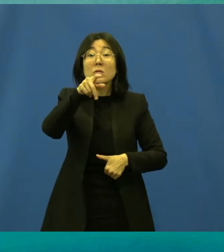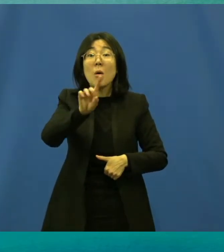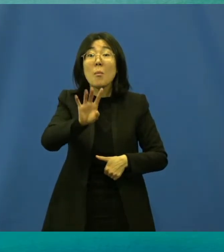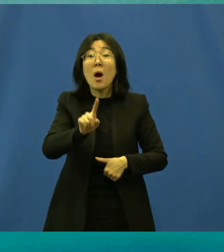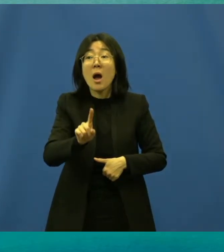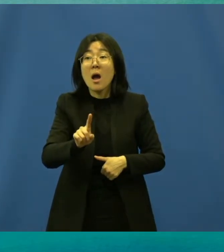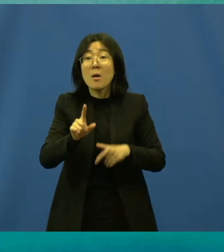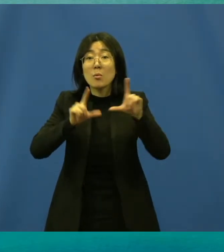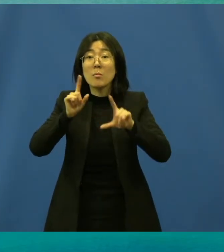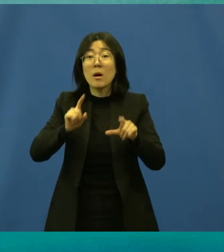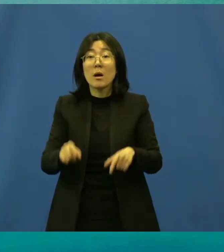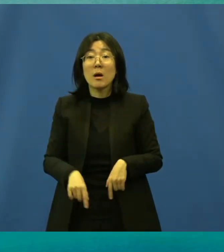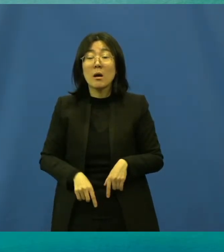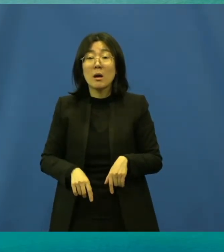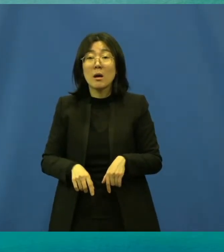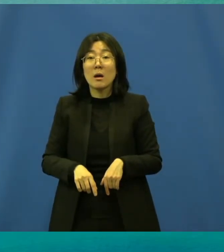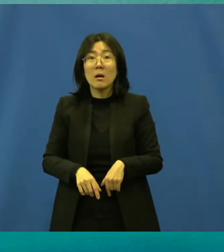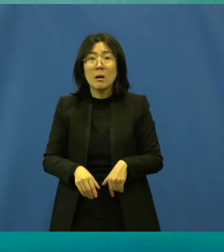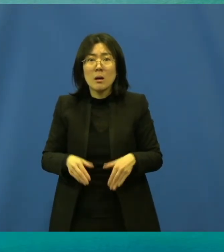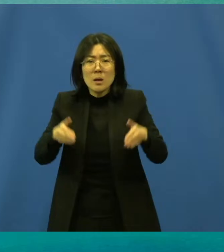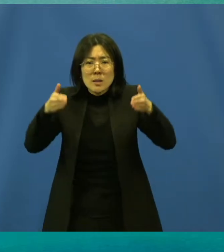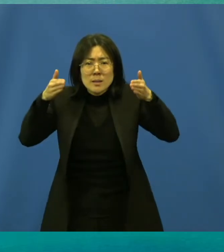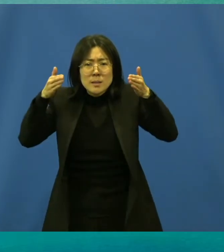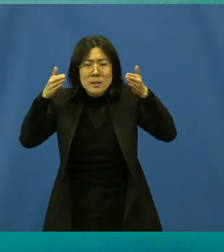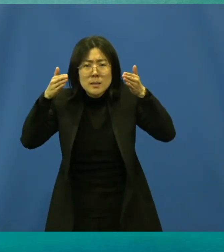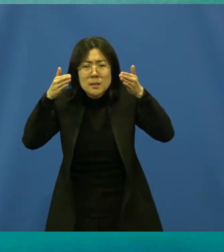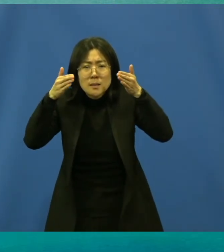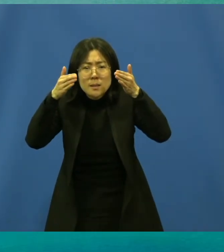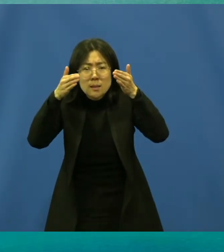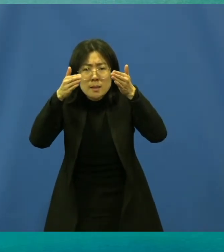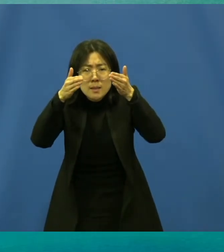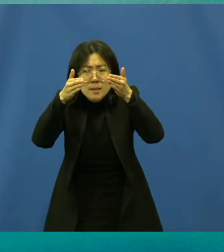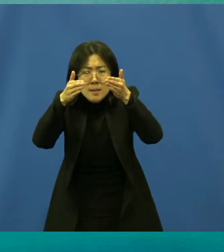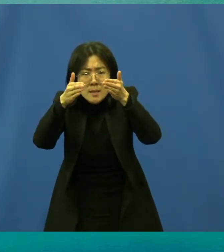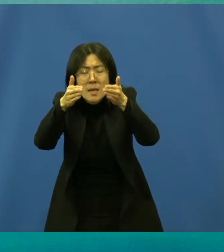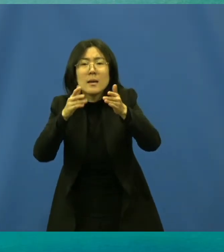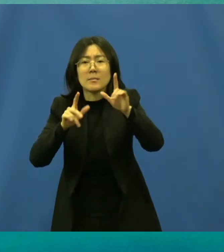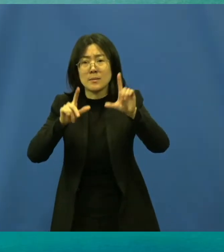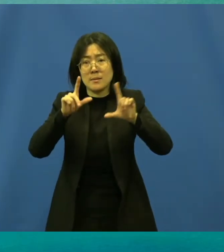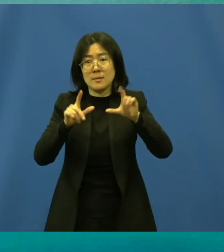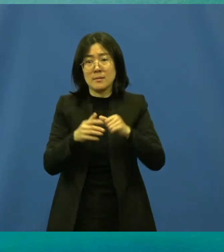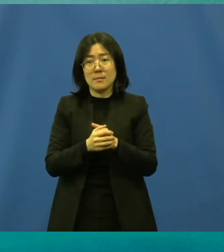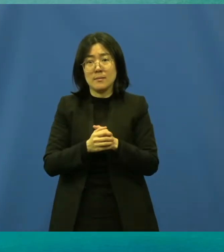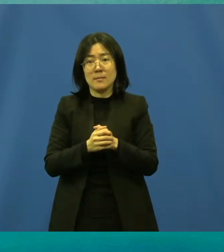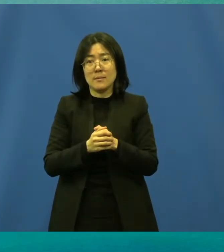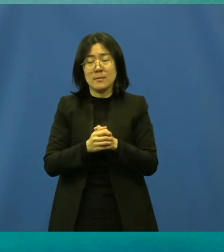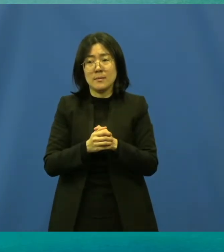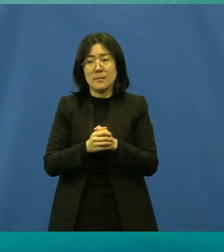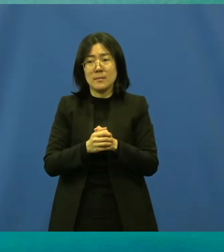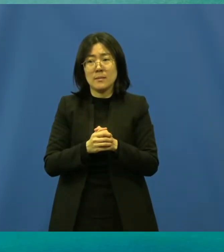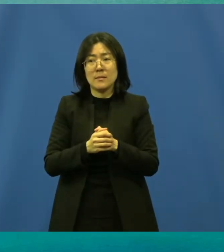다른 이야기에는 귀를 기울이면서 하나님의 말씀에 귀를 기울이지 않는다면 그건 보통 큰일이 아닙니다.